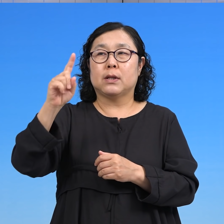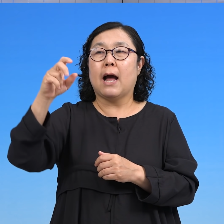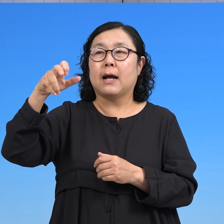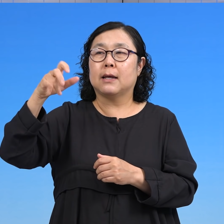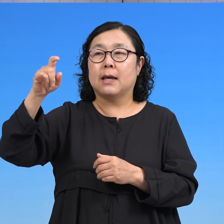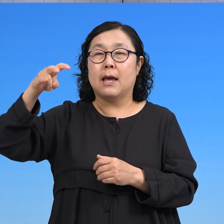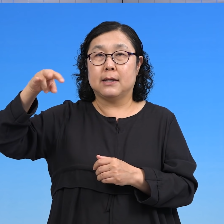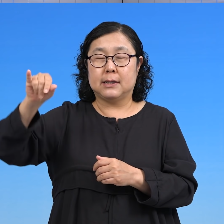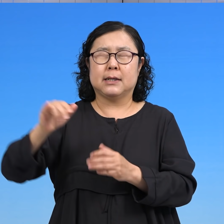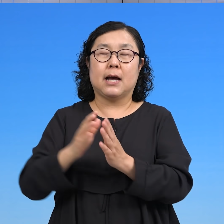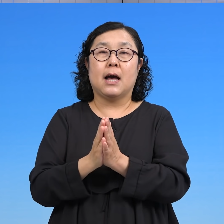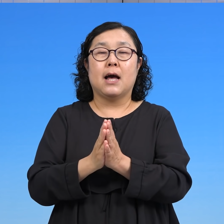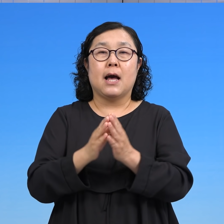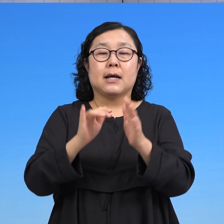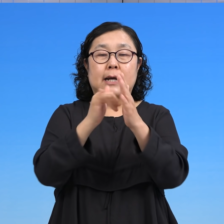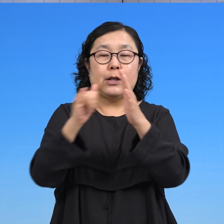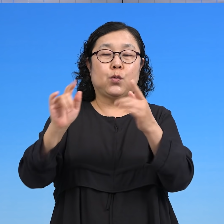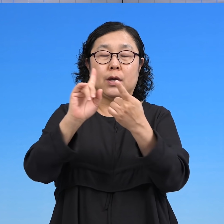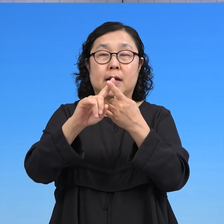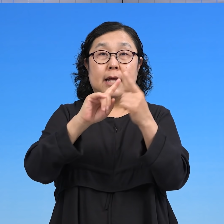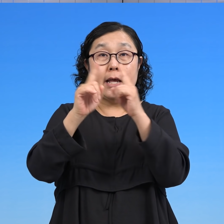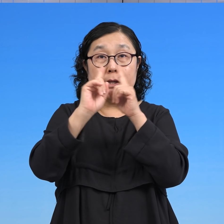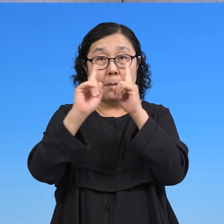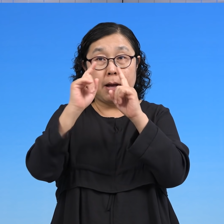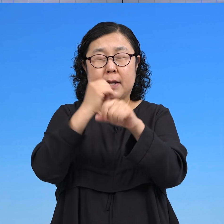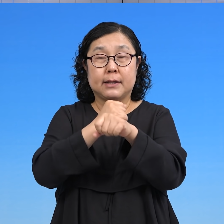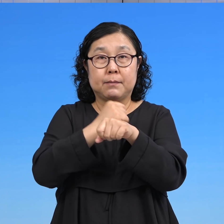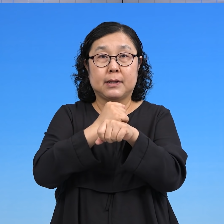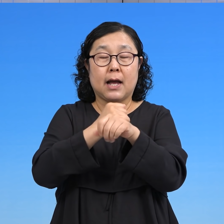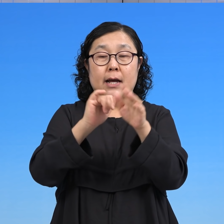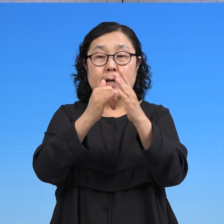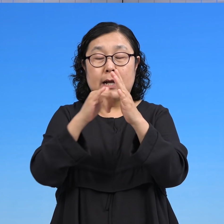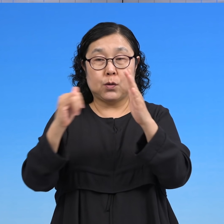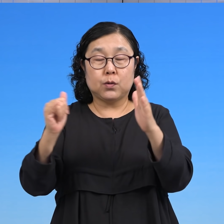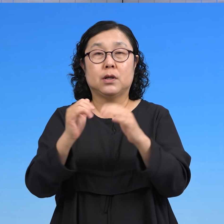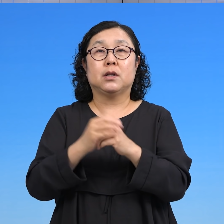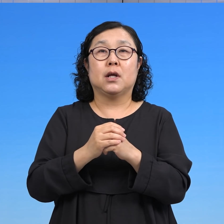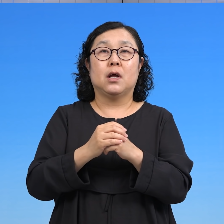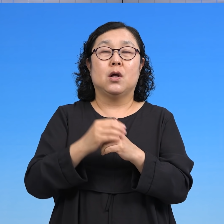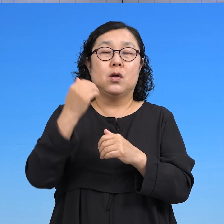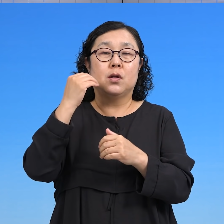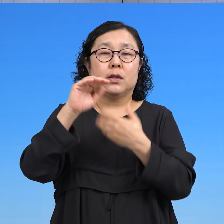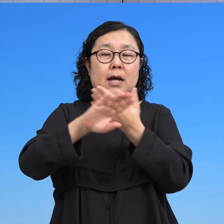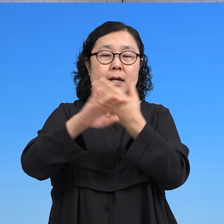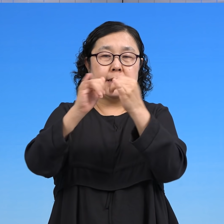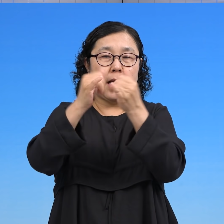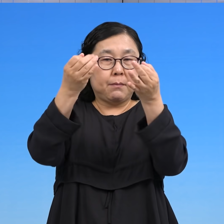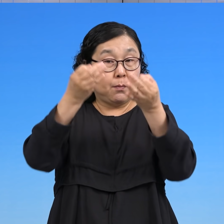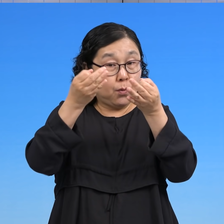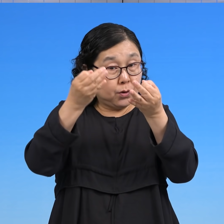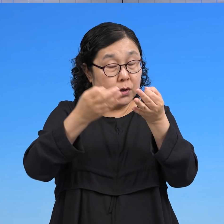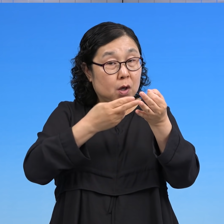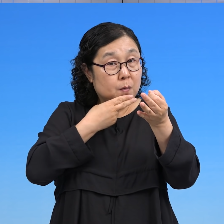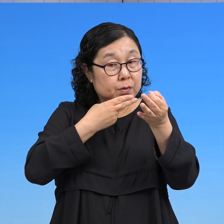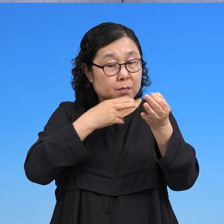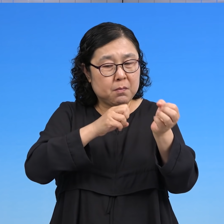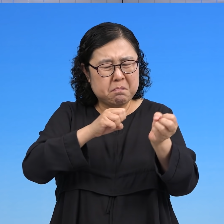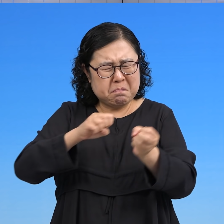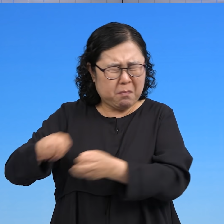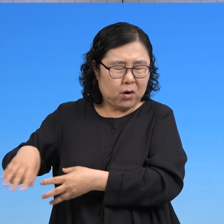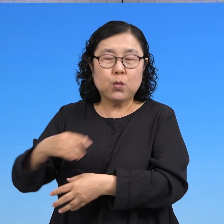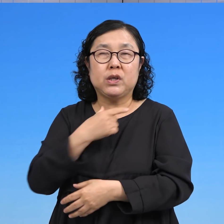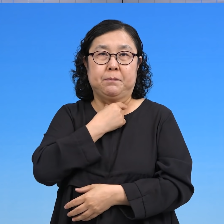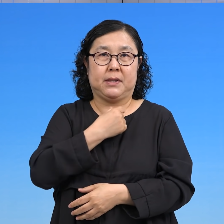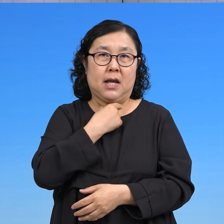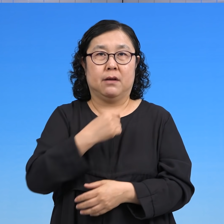내린 정의를 글에 써놓은 걸 제가 봤습니다. 이렇게 가족을 정의했습니다. 가족이란 누가 보지 않으면 내다